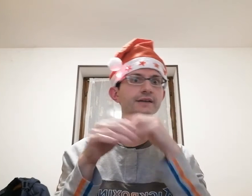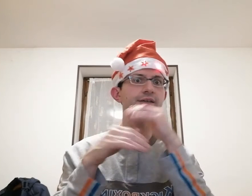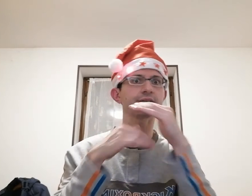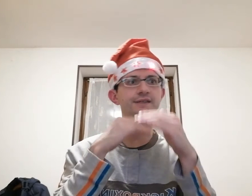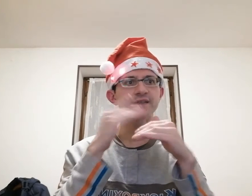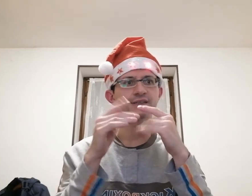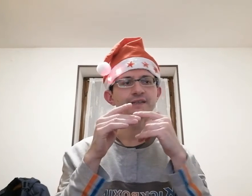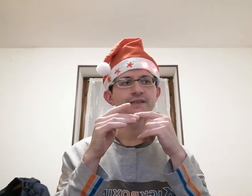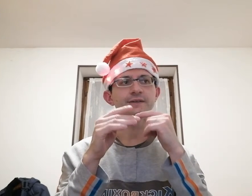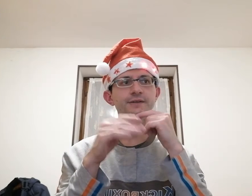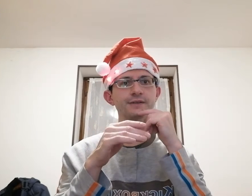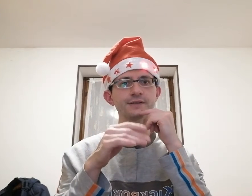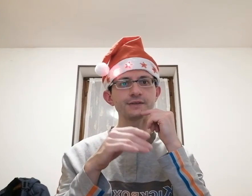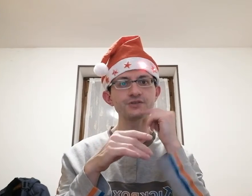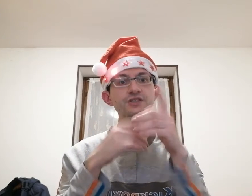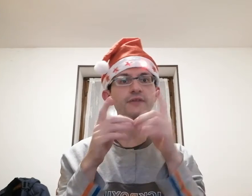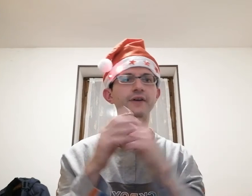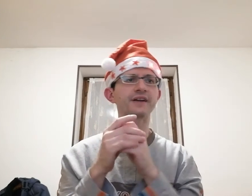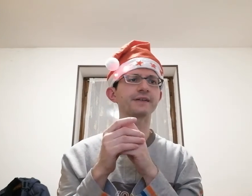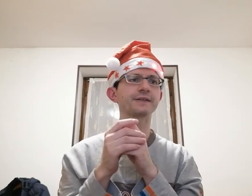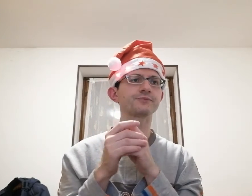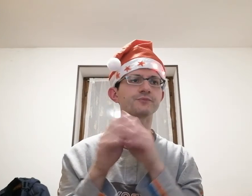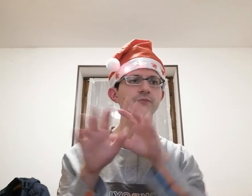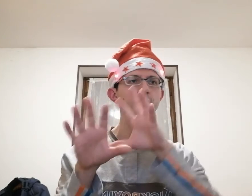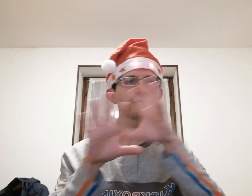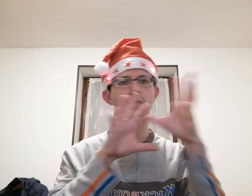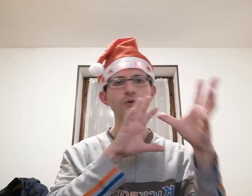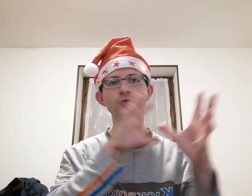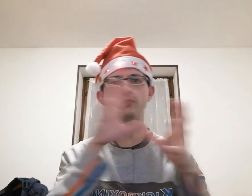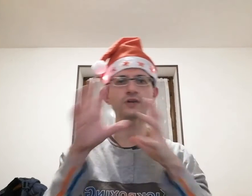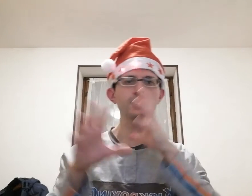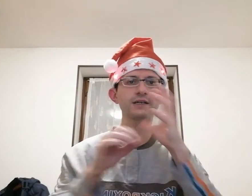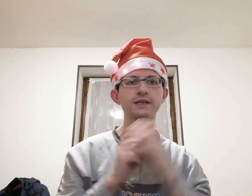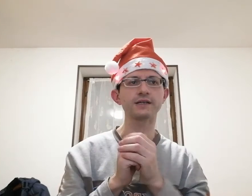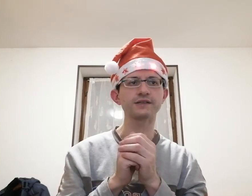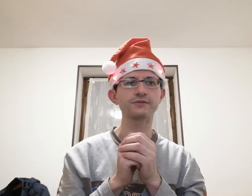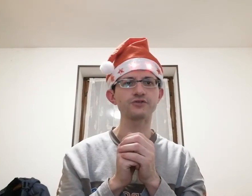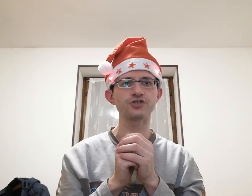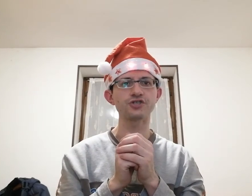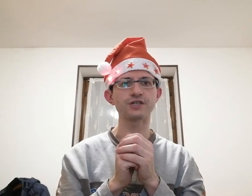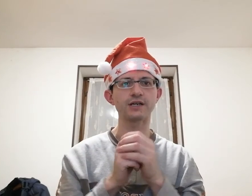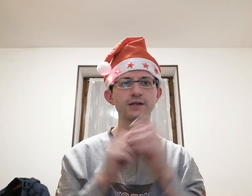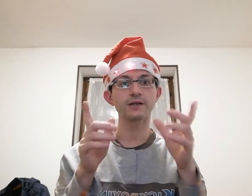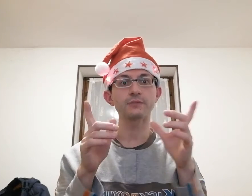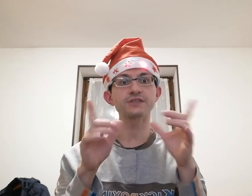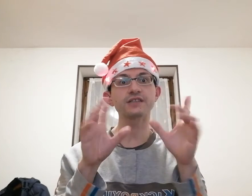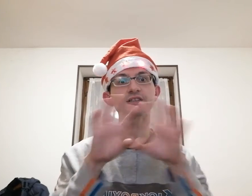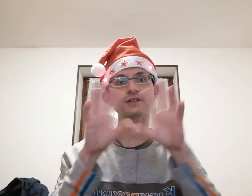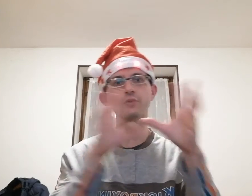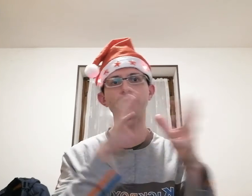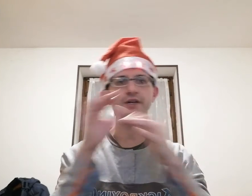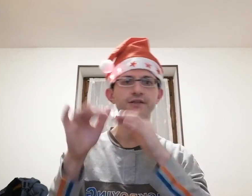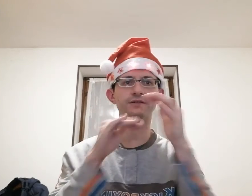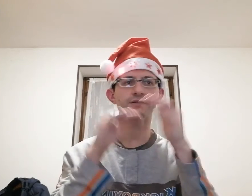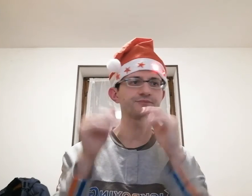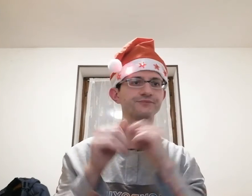anche riuscire a fare una canzoncina baciata senza